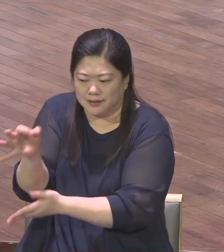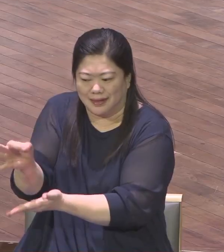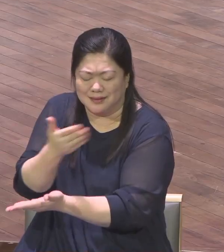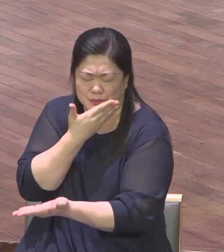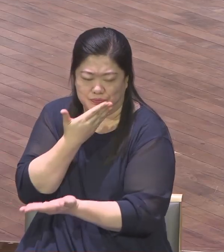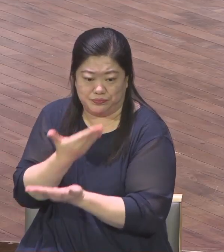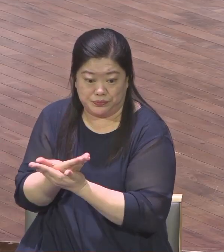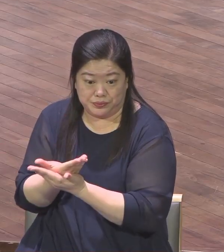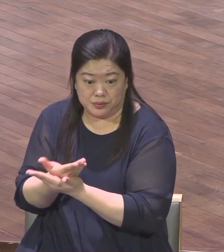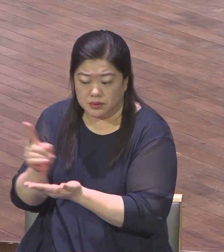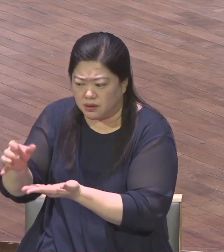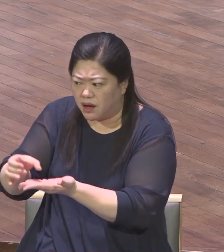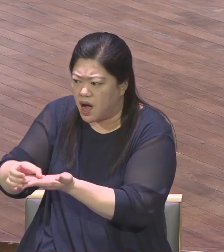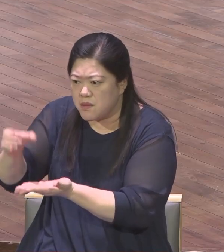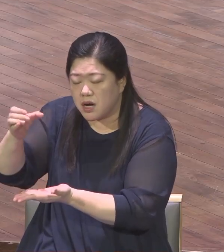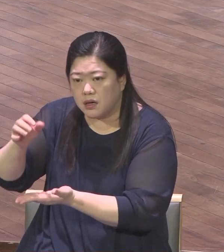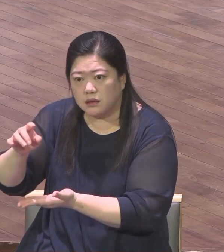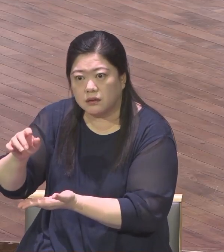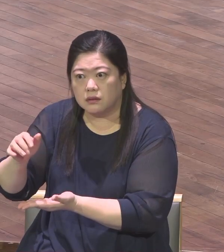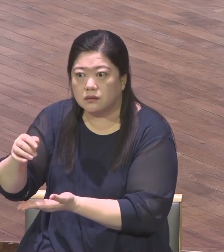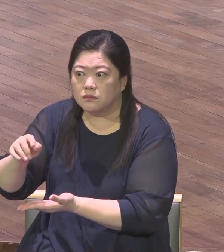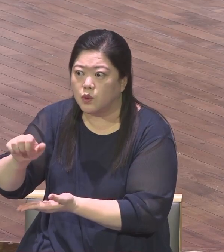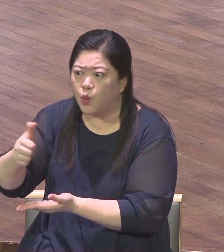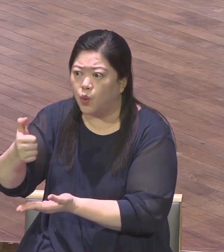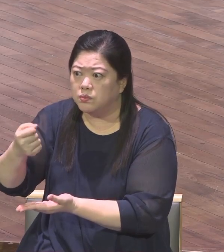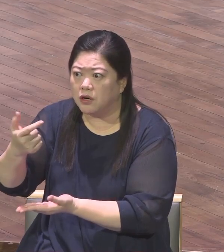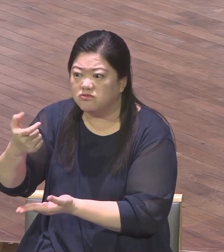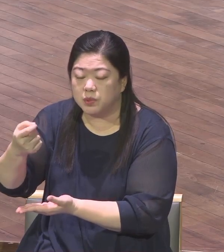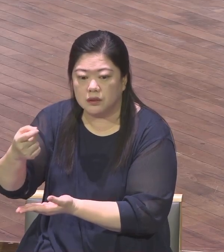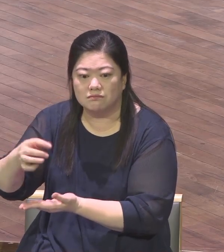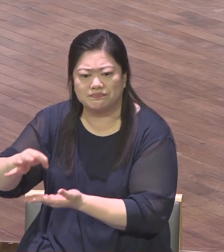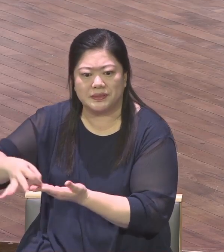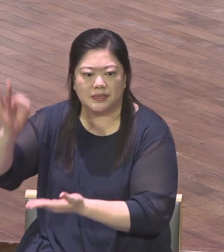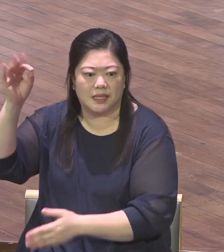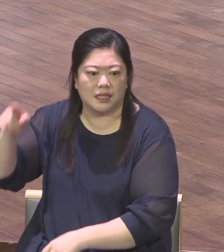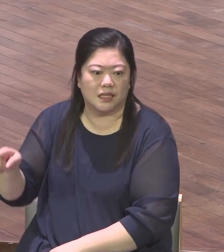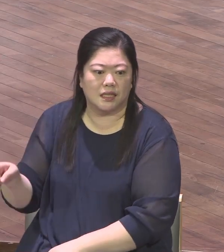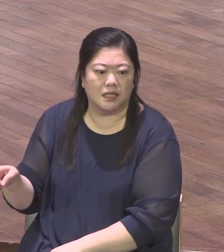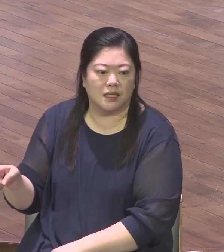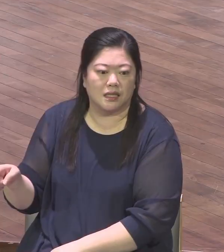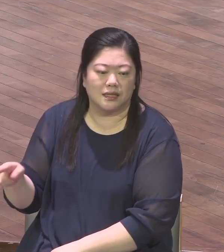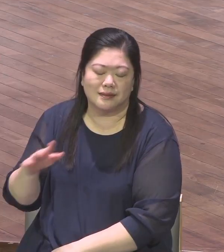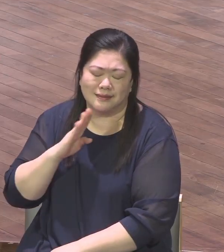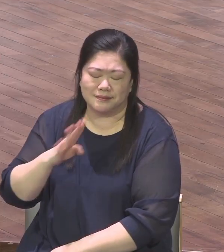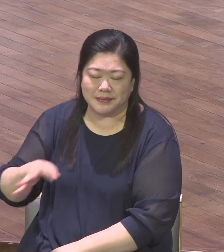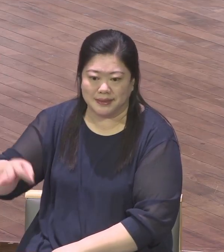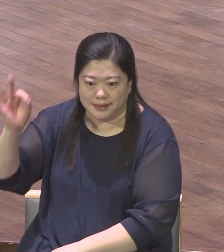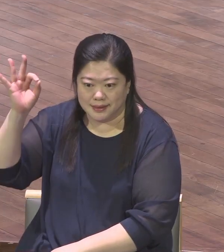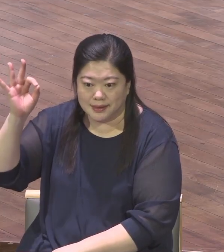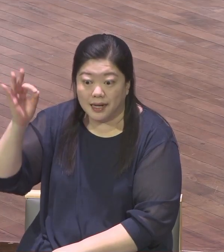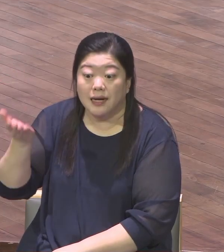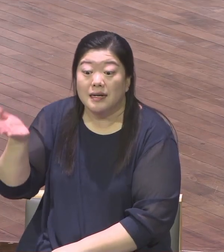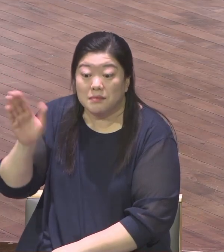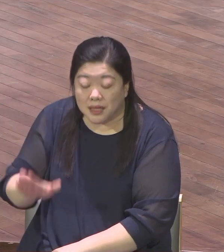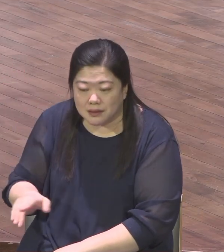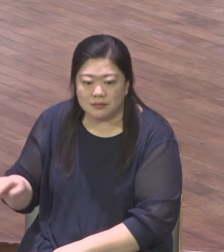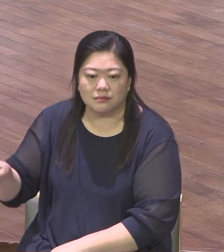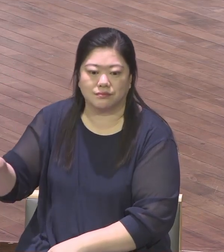그게 있기 때문에 당당하게 자부심을 가지고 그렇게 구걸하듯이 장사한 것이 아니라